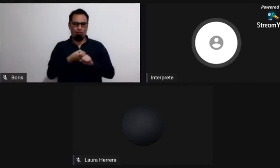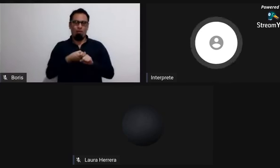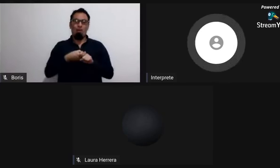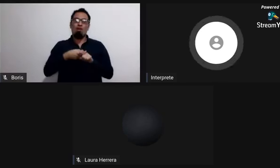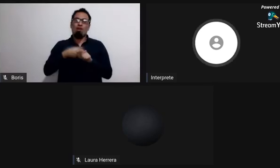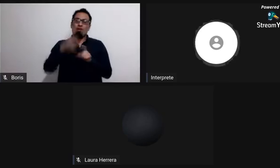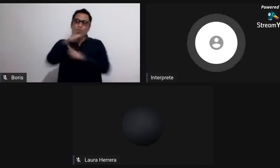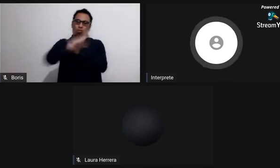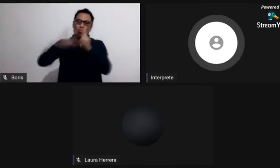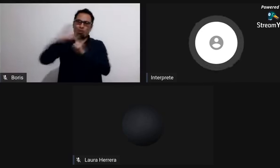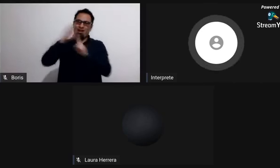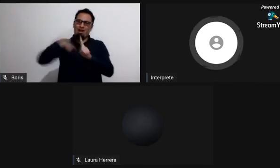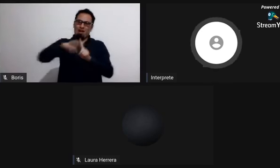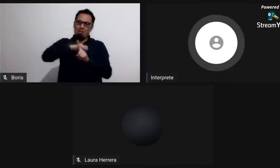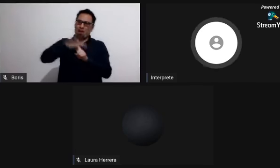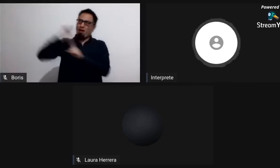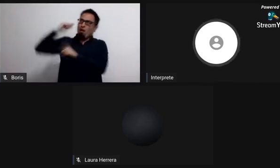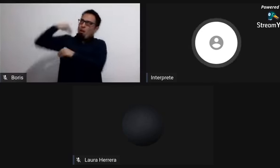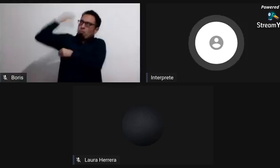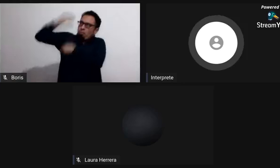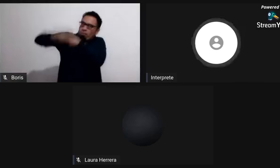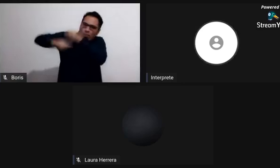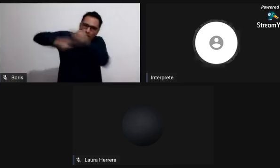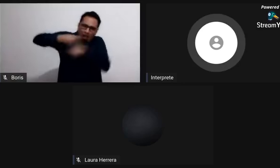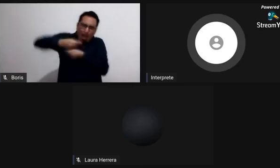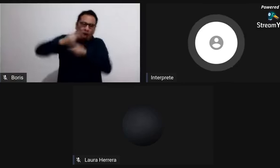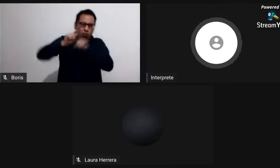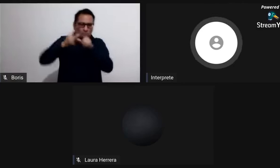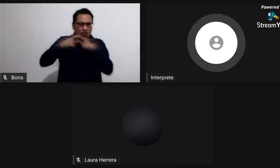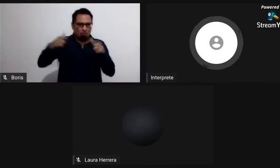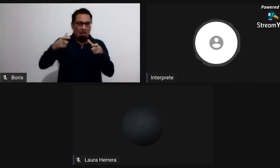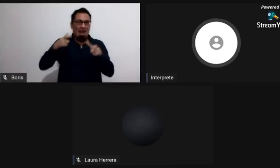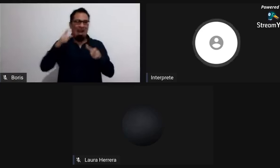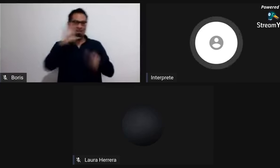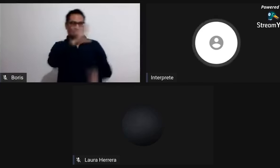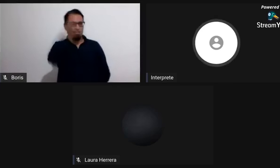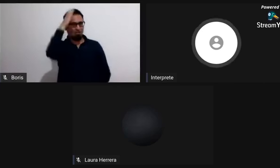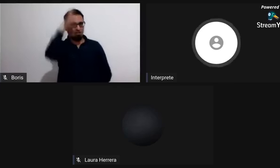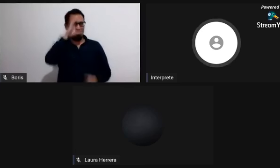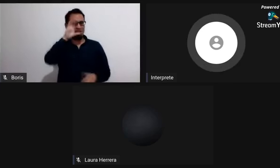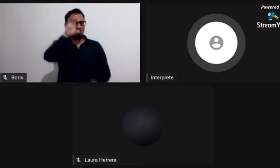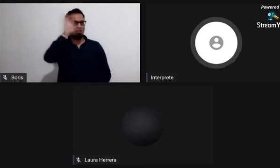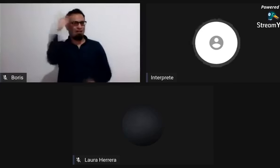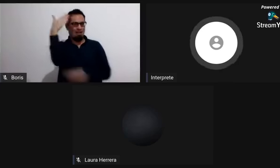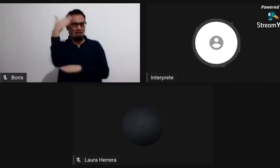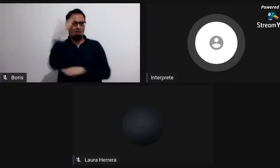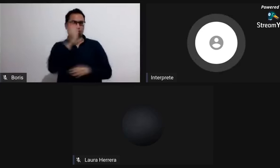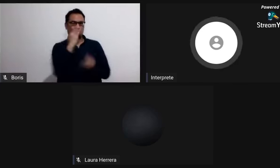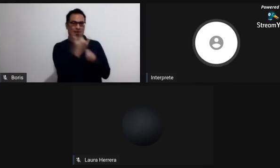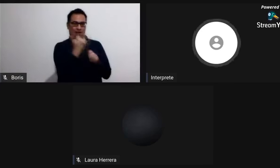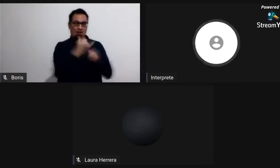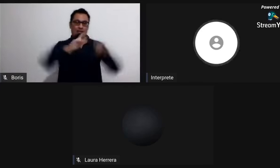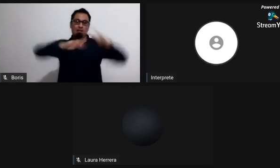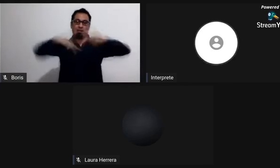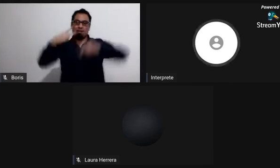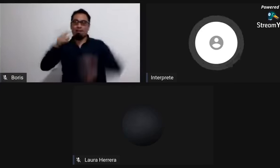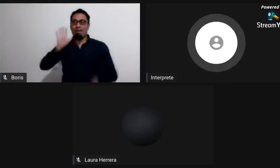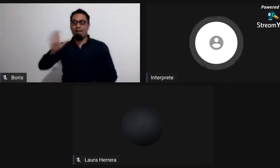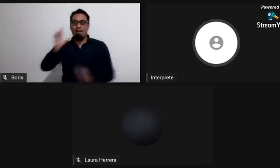partidos, por ejemplo, en el Partido Conservador se pretendía que se tuviese solo una religión, que era la religión católica, que